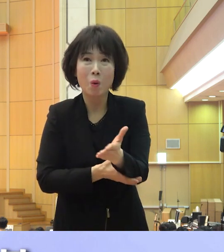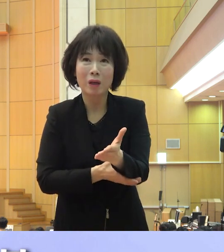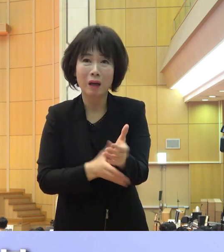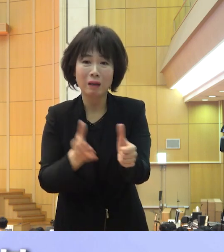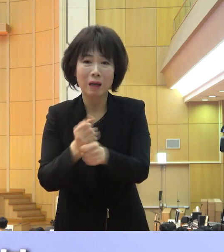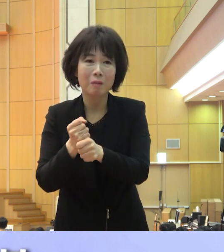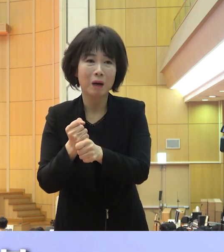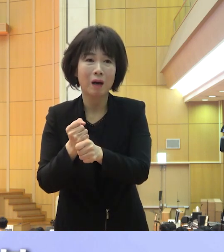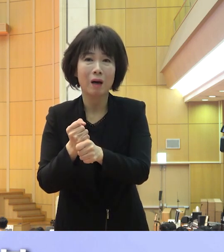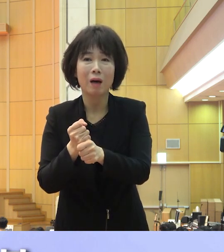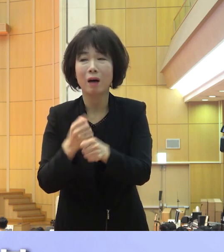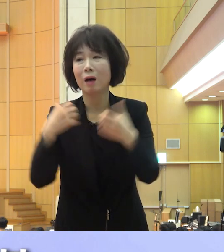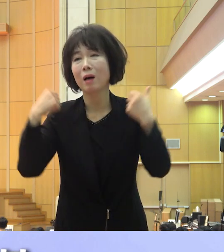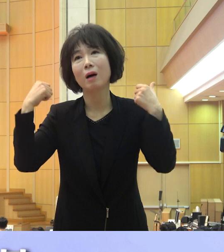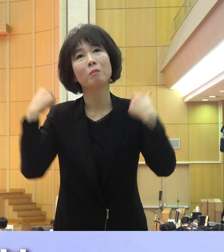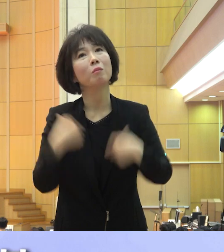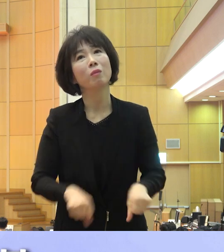없고,